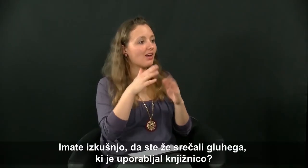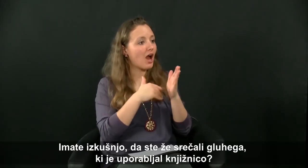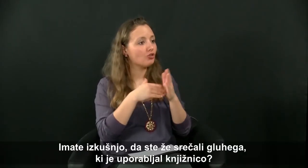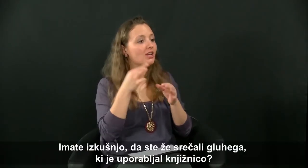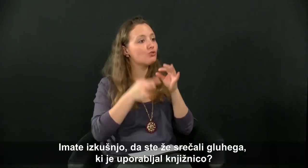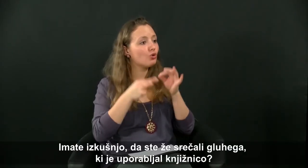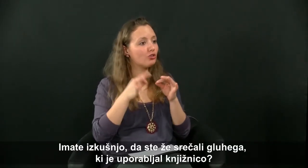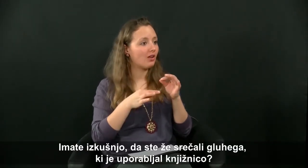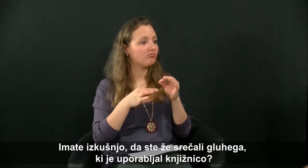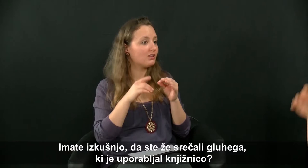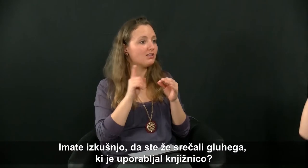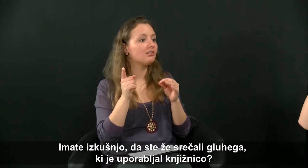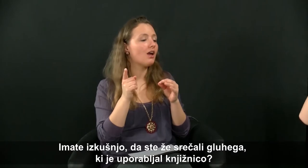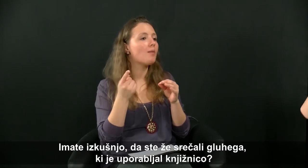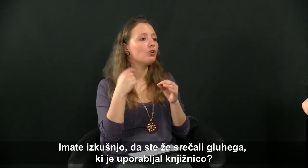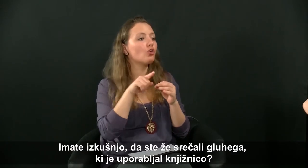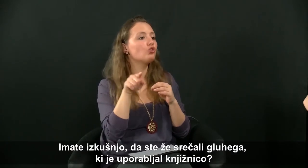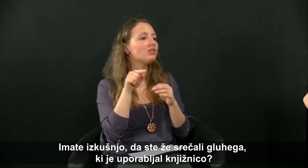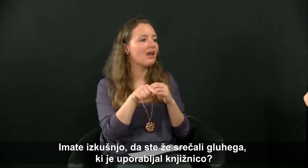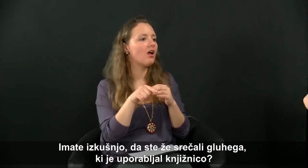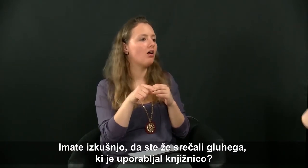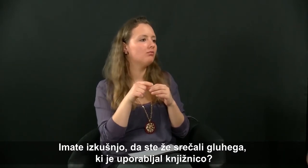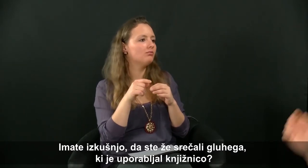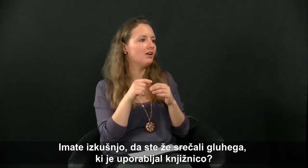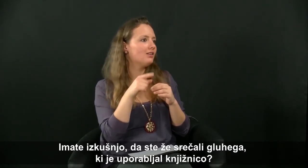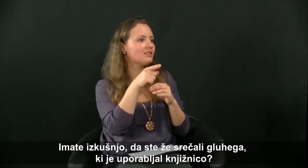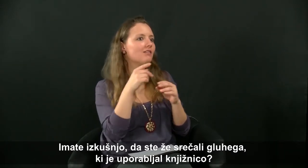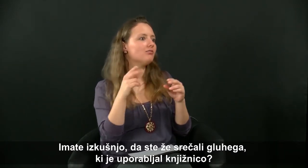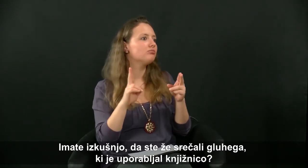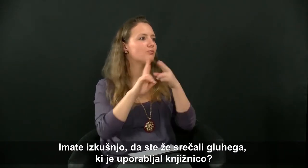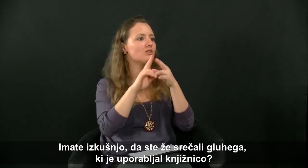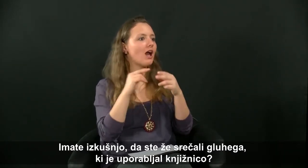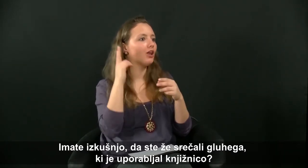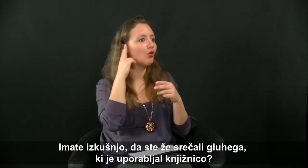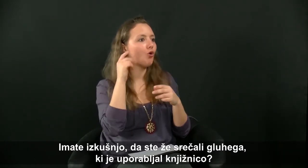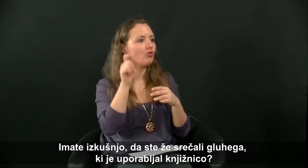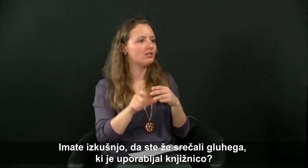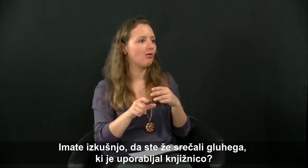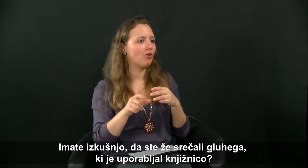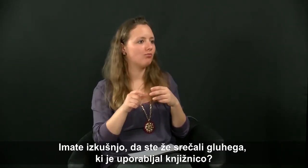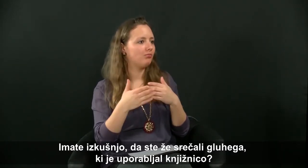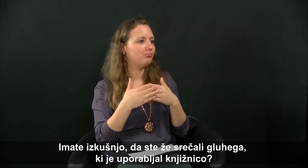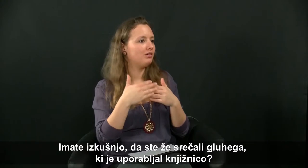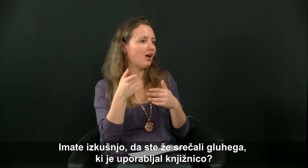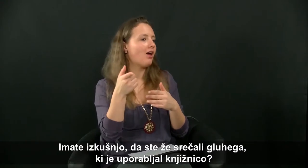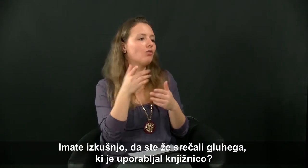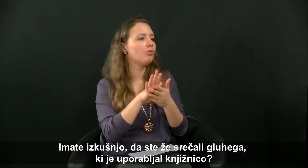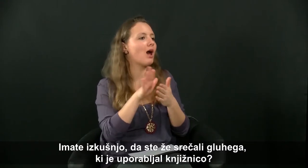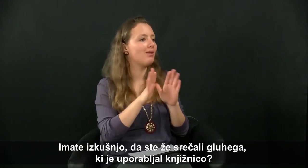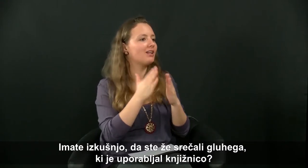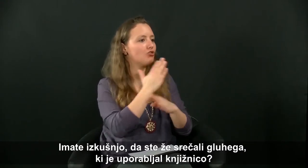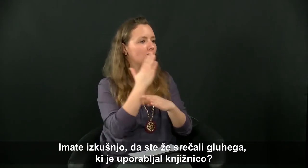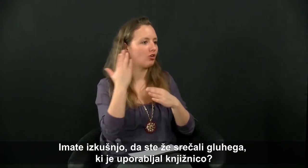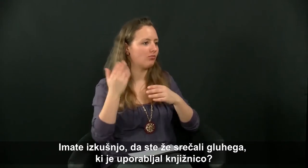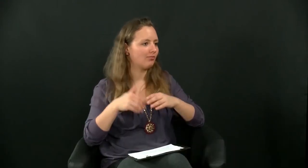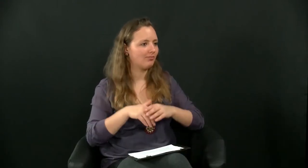Ali imate kakšne izkušnje, da je prišlo do tega, da ste vi spoznali gluho osebo, da